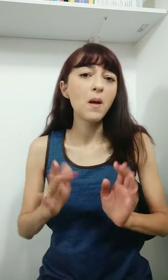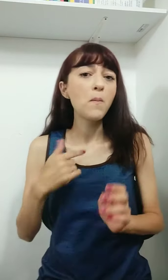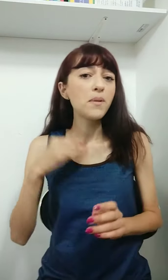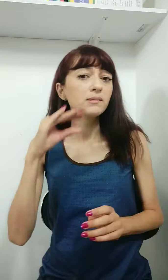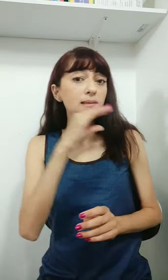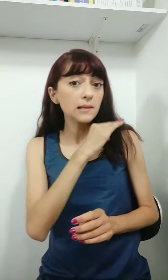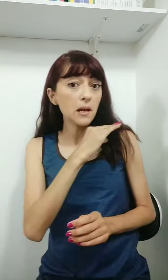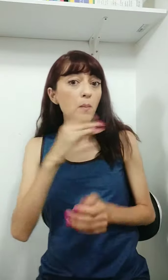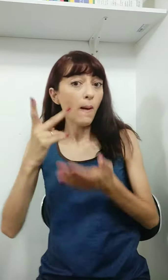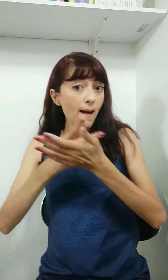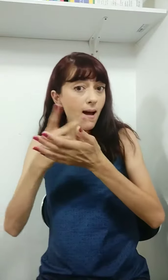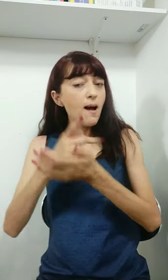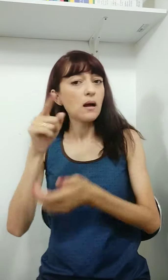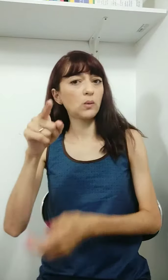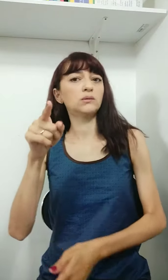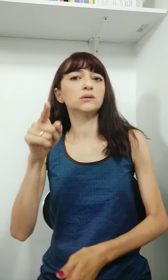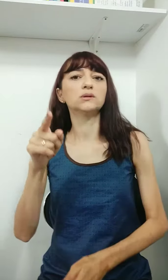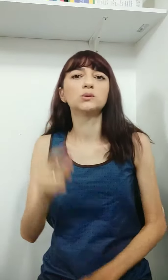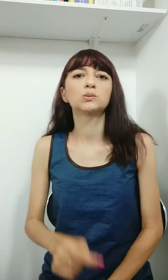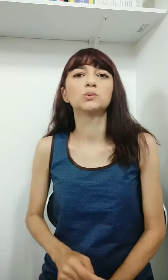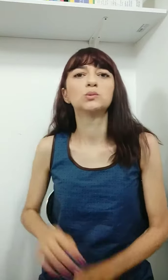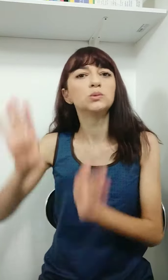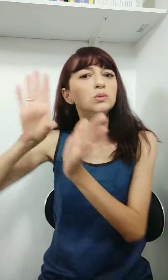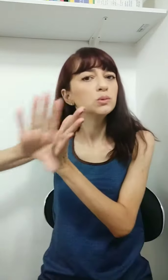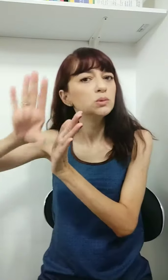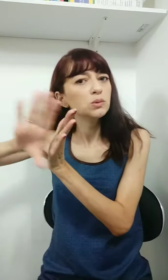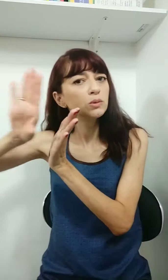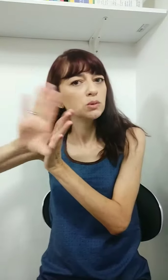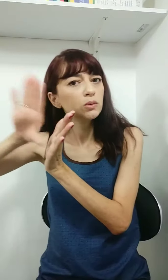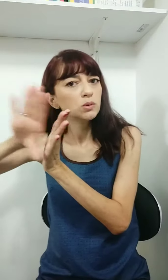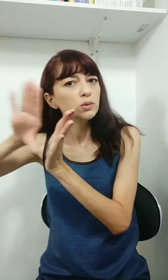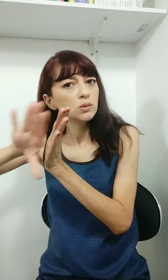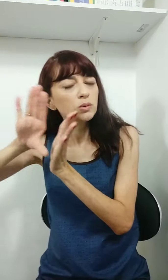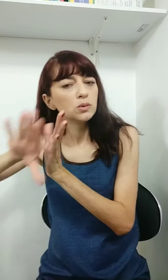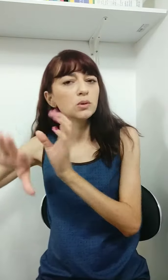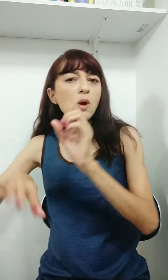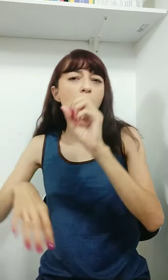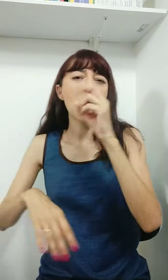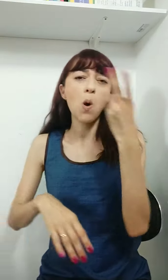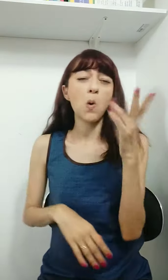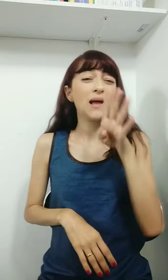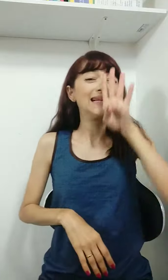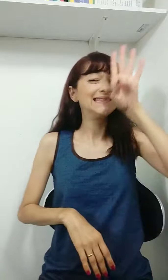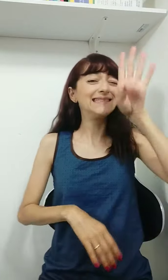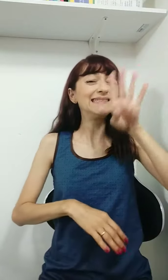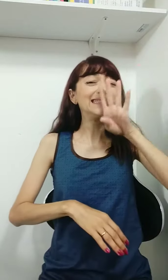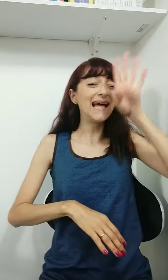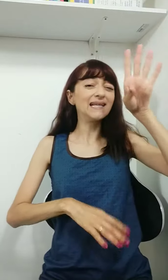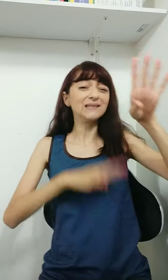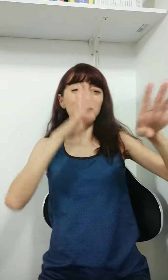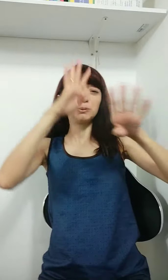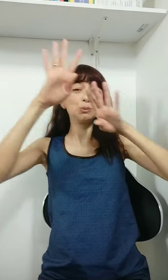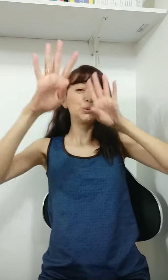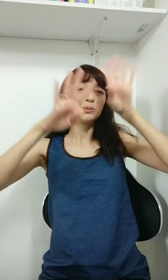o livro ou quanto localizar o livro e depois falar não vou entregar não, tá bom? Então vejam que às vezes as pessoas